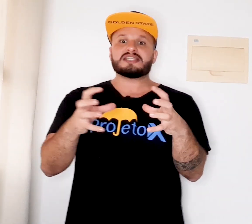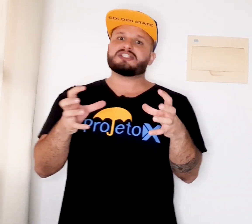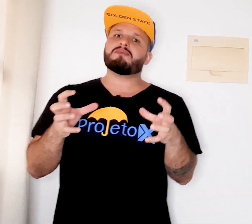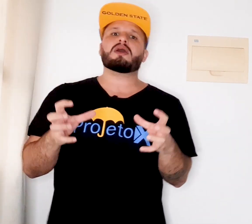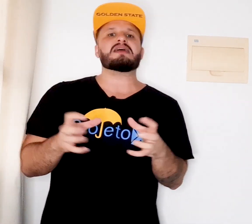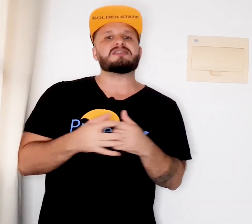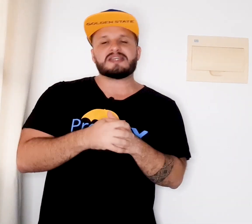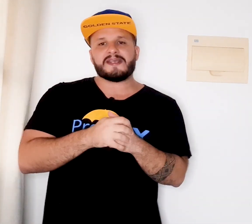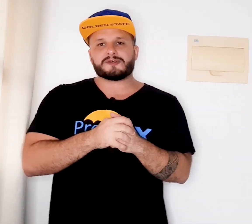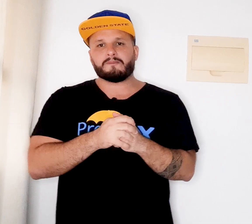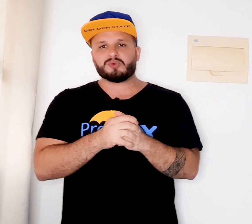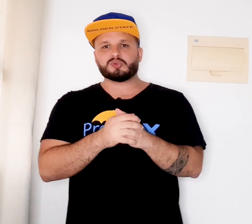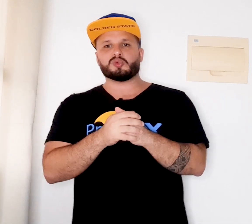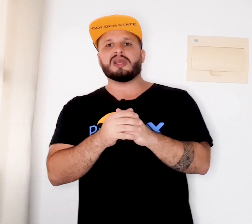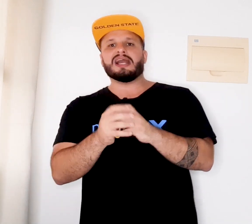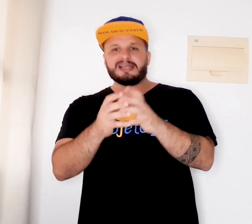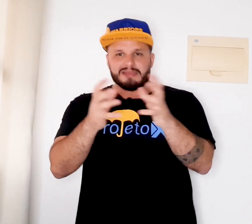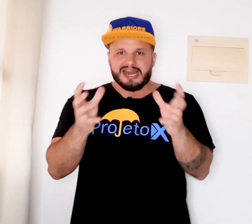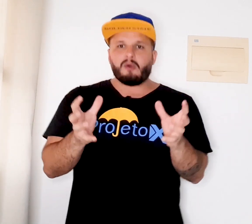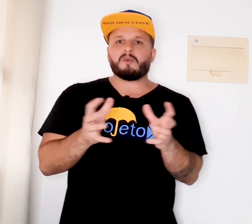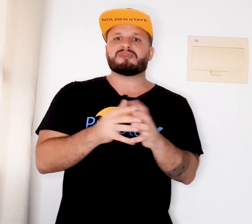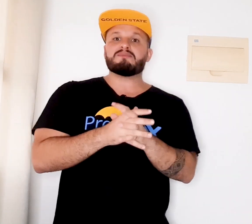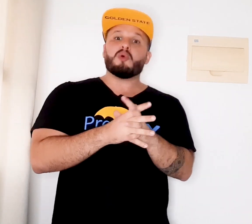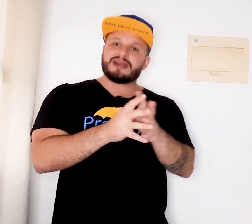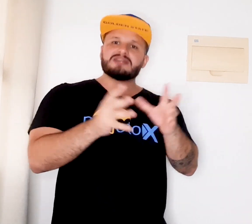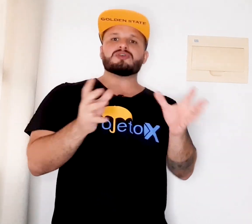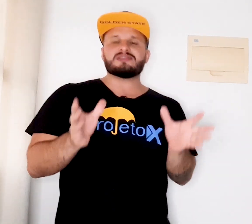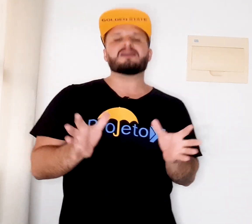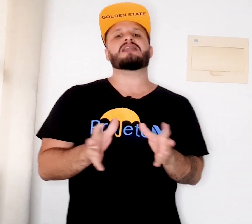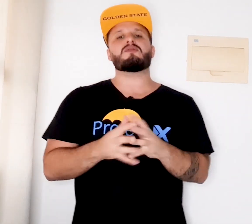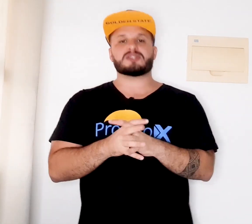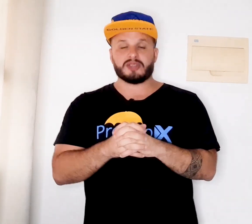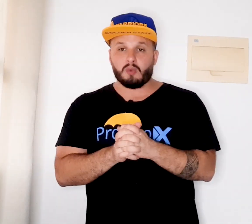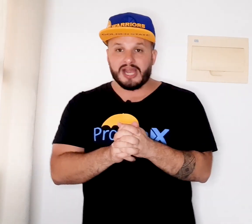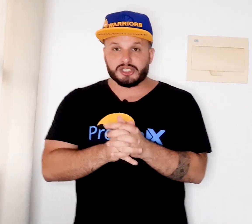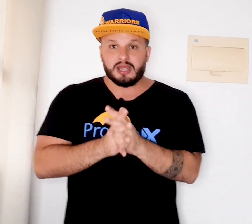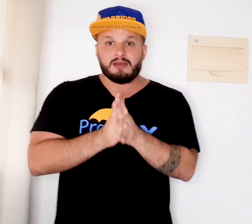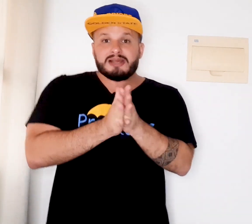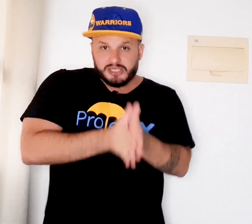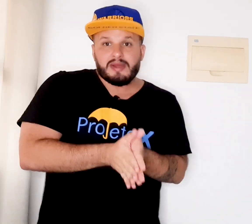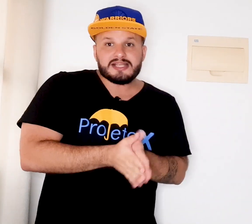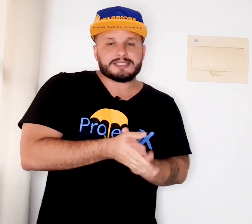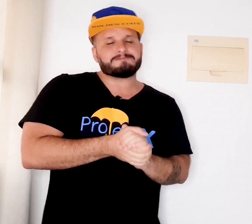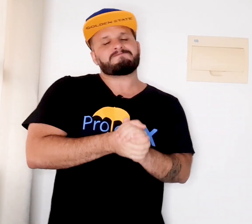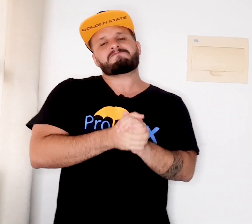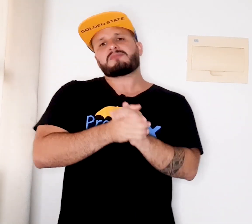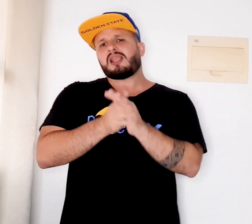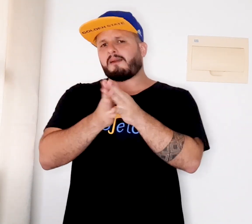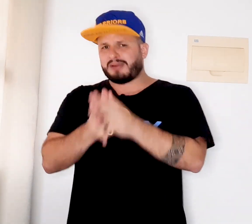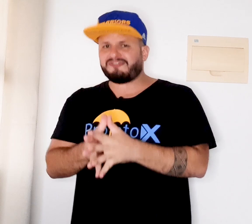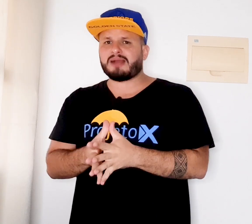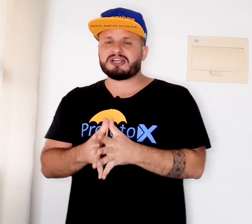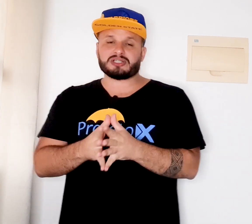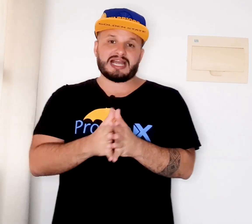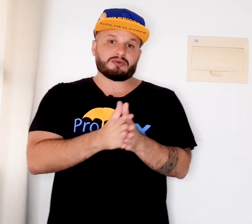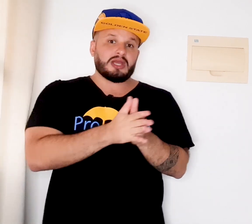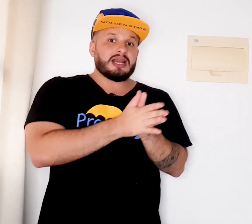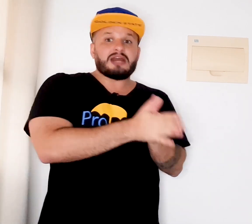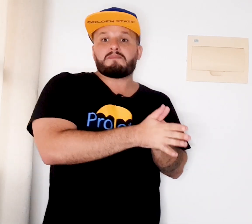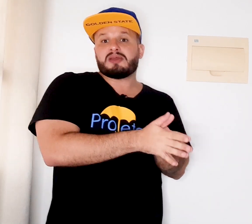as democracias no mundo liberal contemporâneo ocidental são iguais, mas não é assim. Para ficar mais claro, lá no Peru